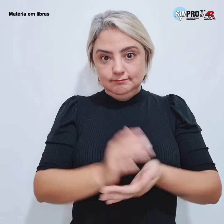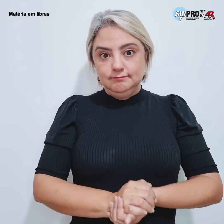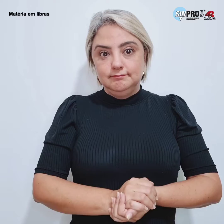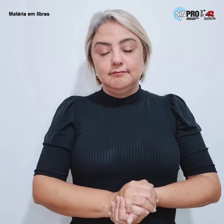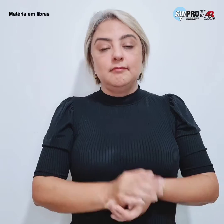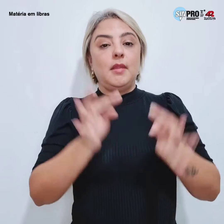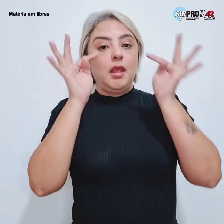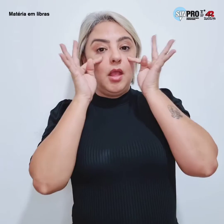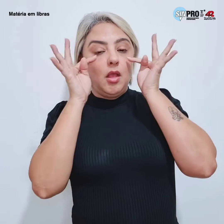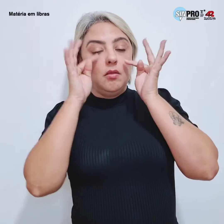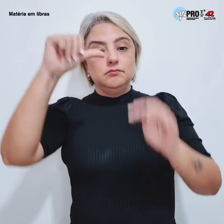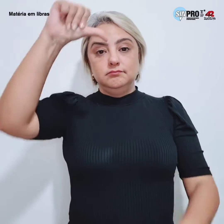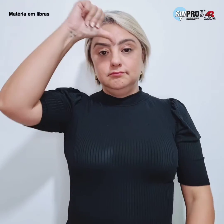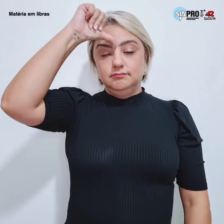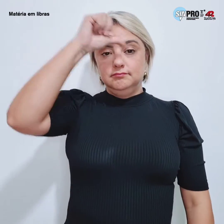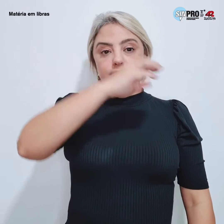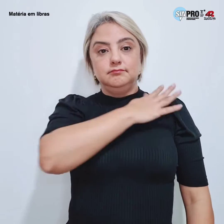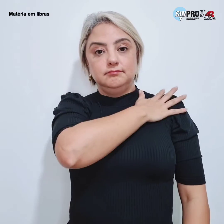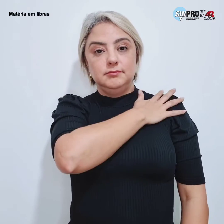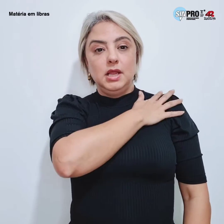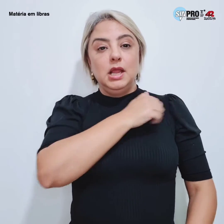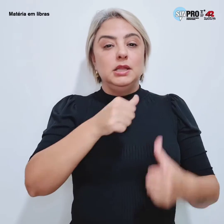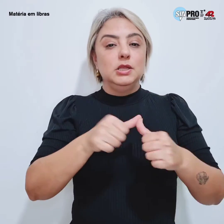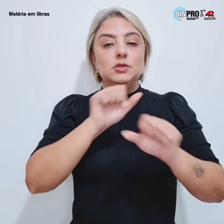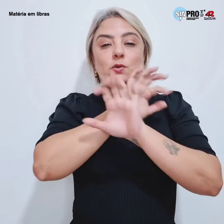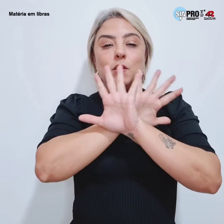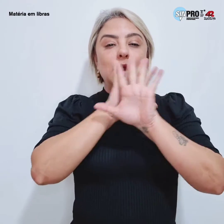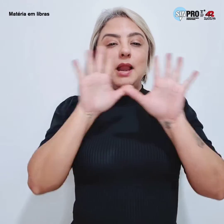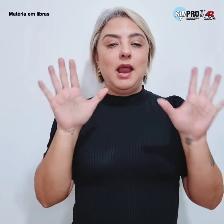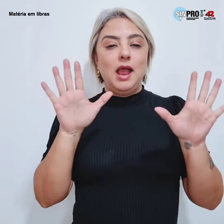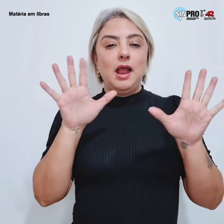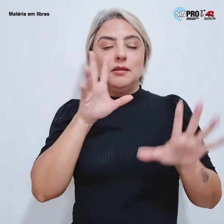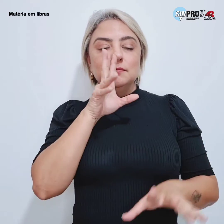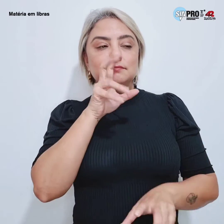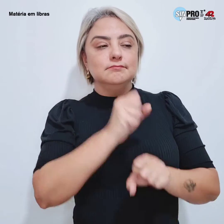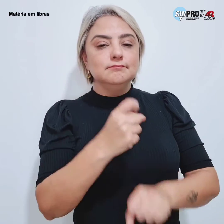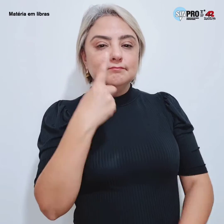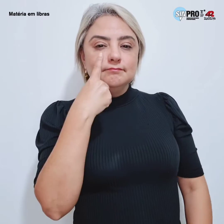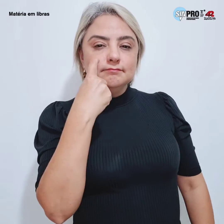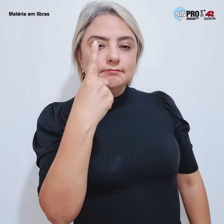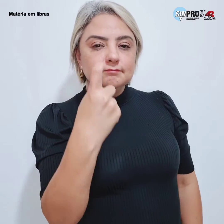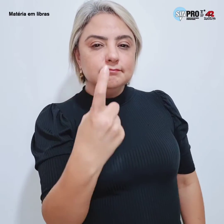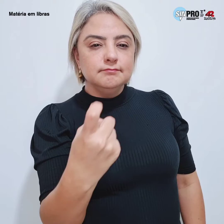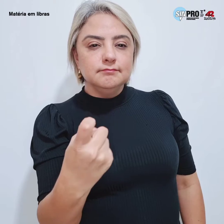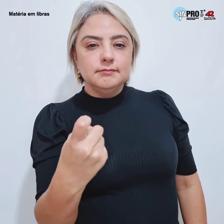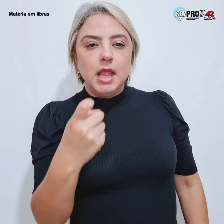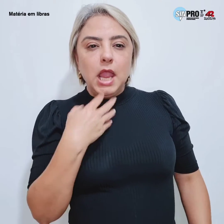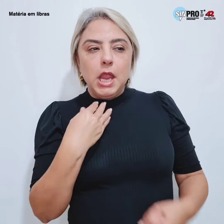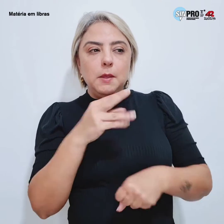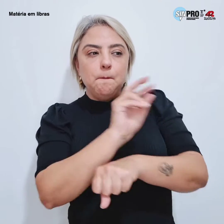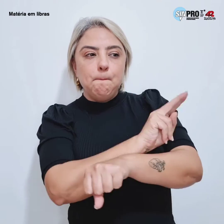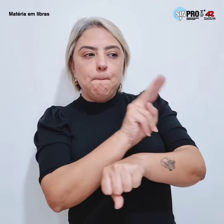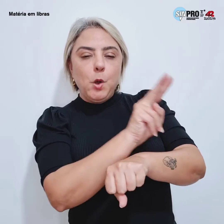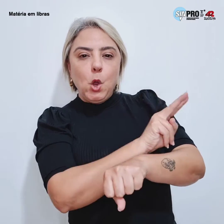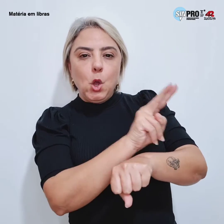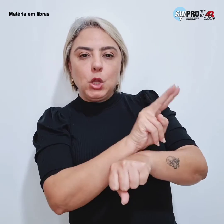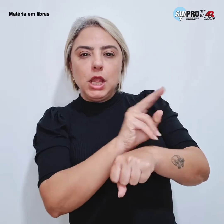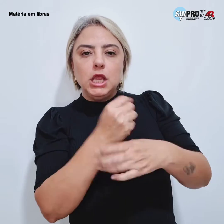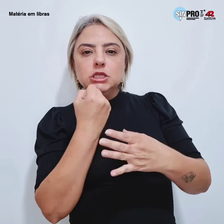do general evidenciaram seu forte interesse em blindar o presidente da República e